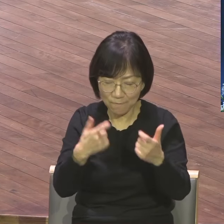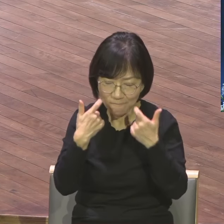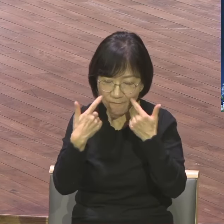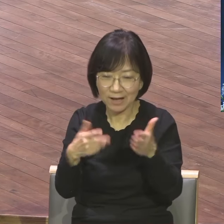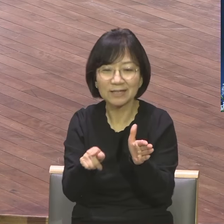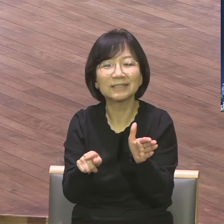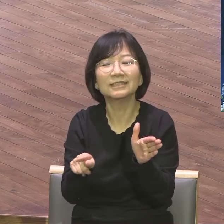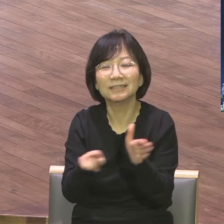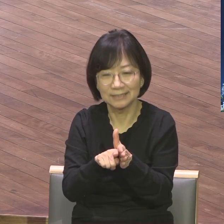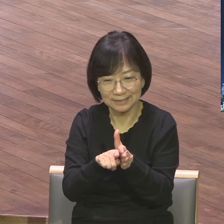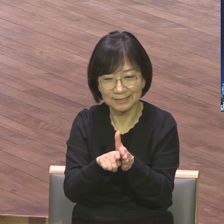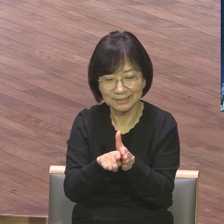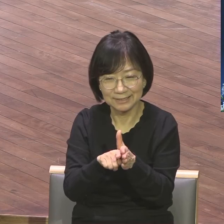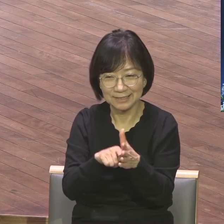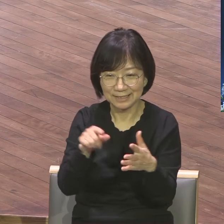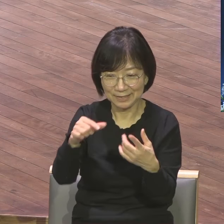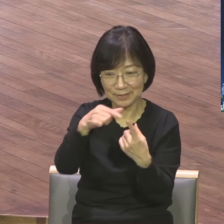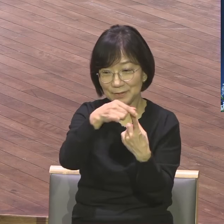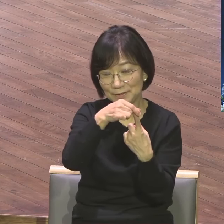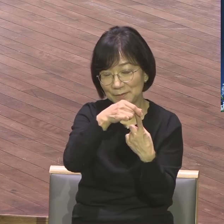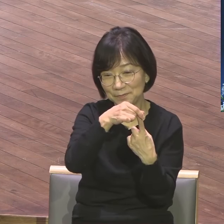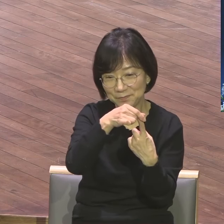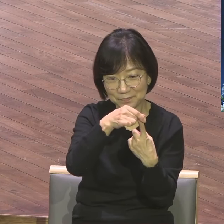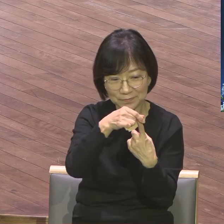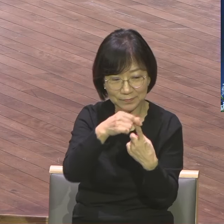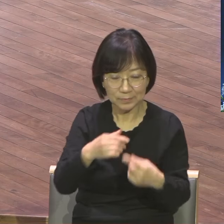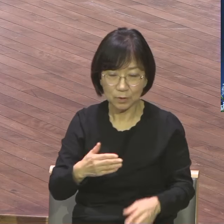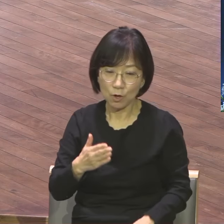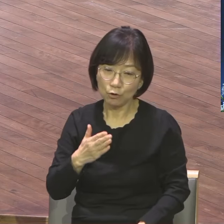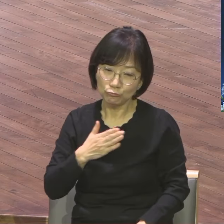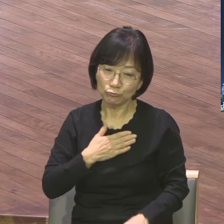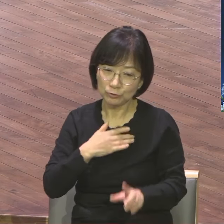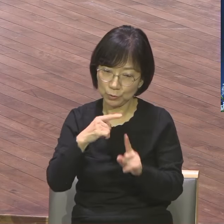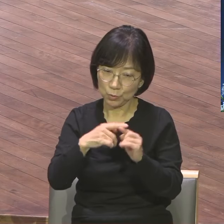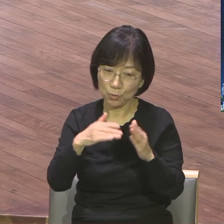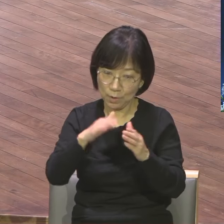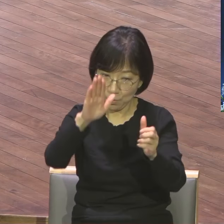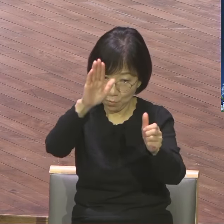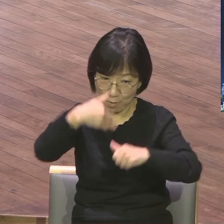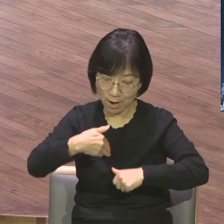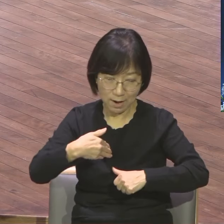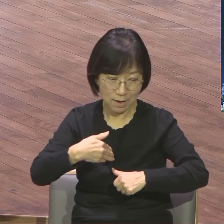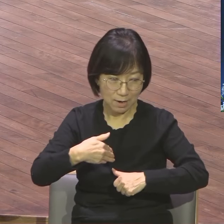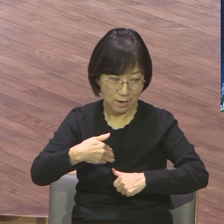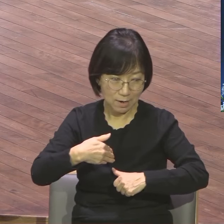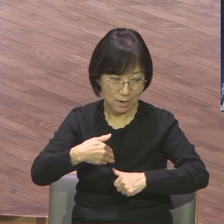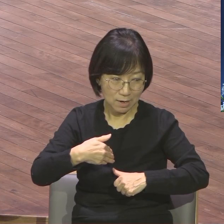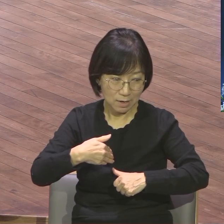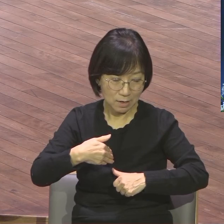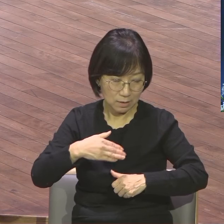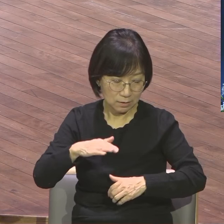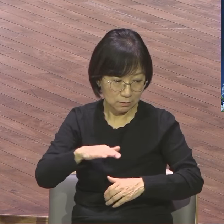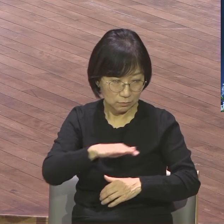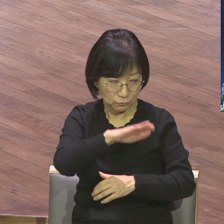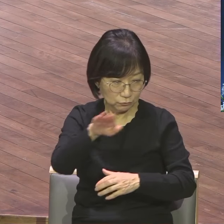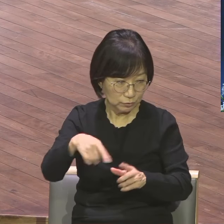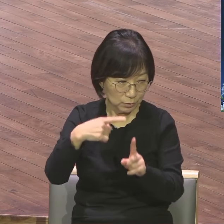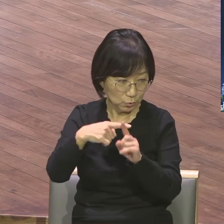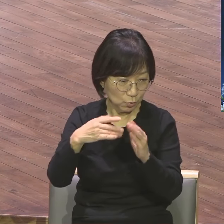있었어요. 두 가지더라고. 첫 번째가 뭐냐? 우리 교회에 오면 다 산다. 여러분 그런 확신이